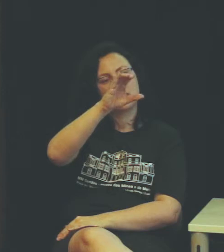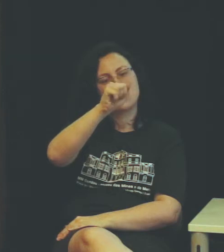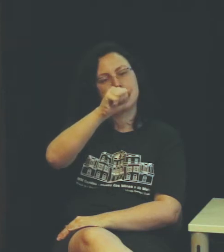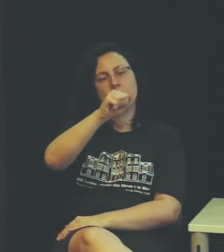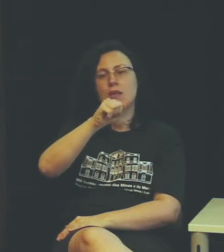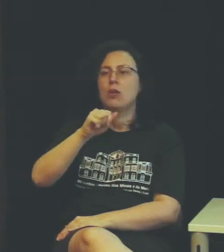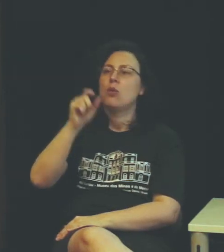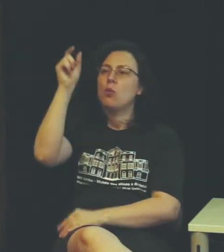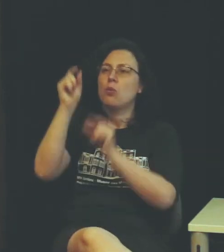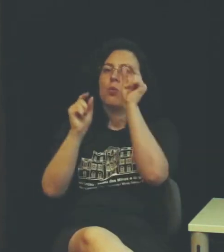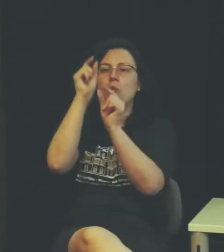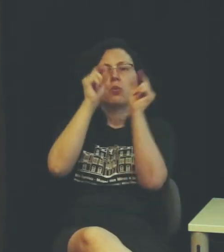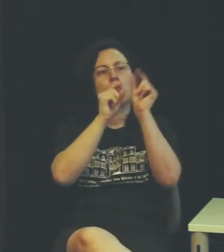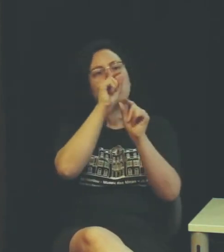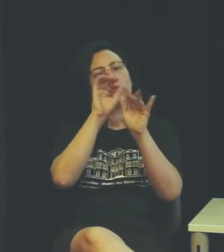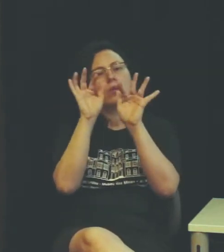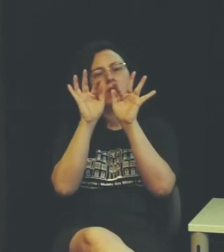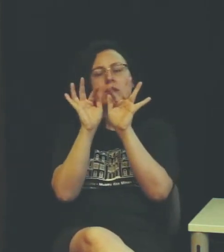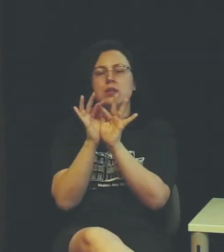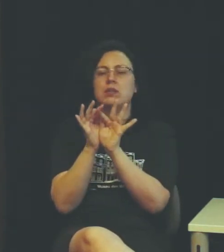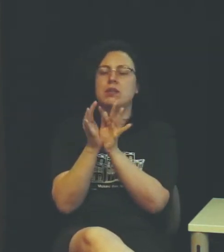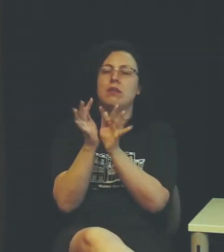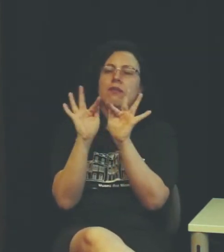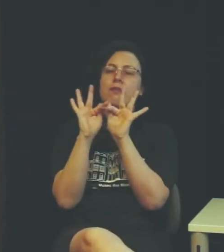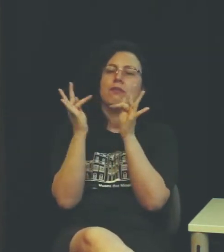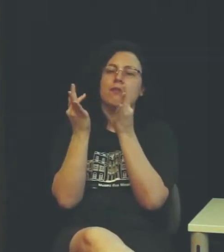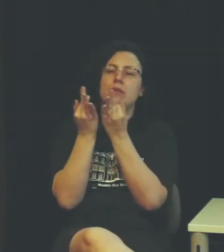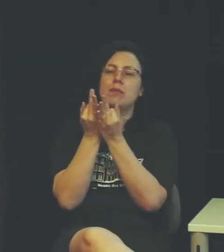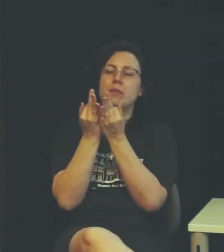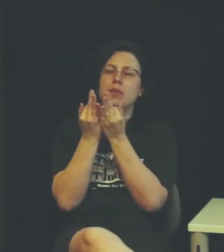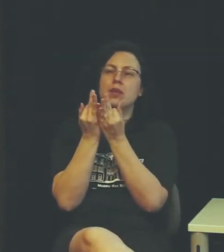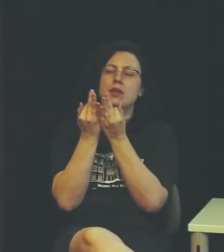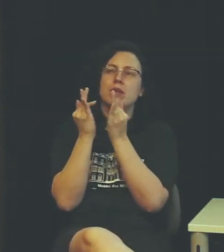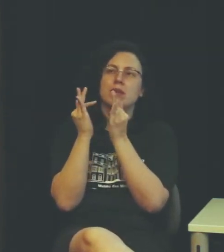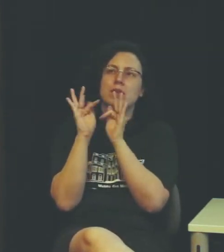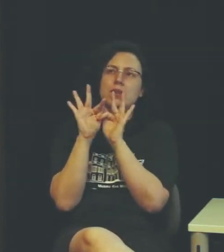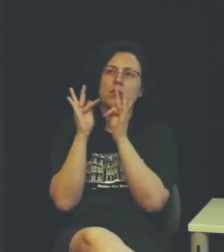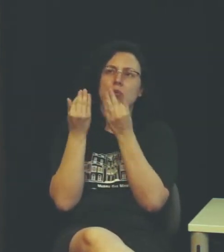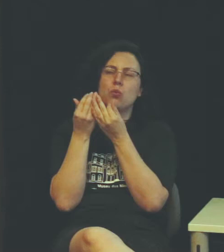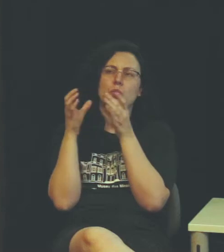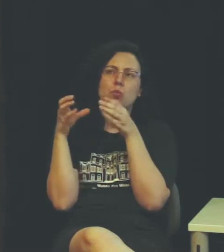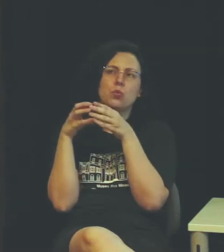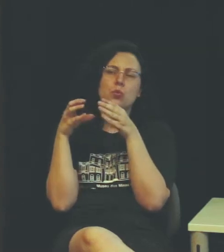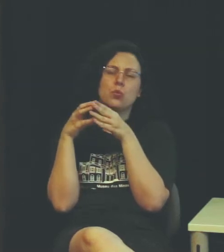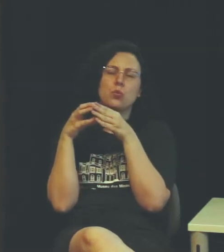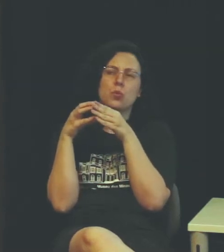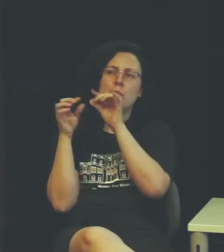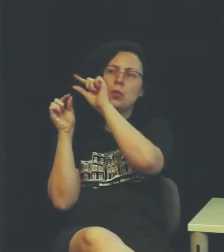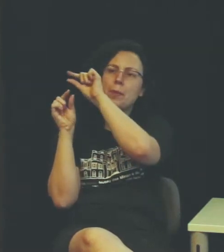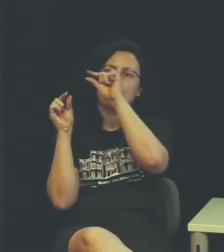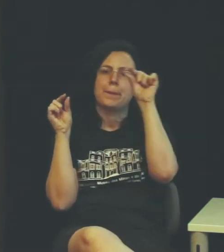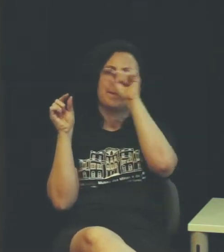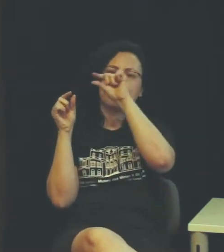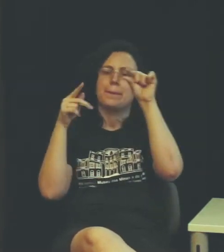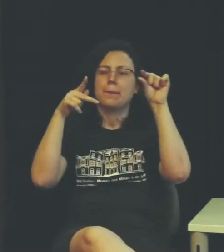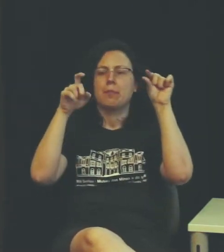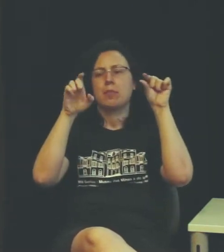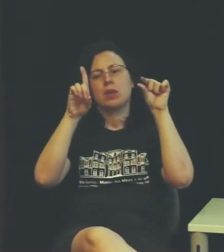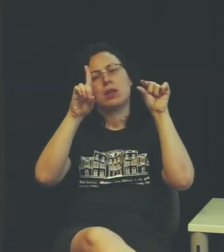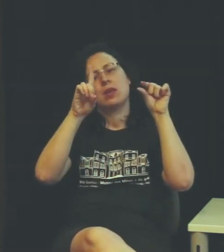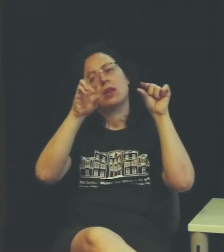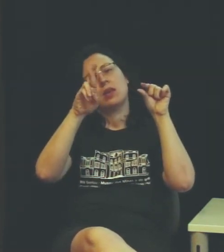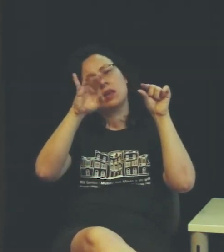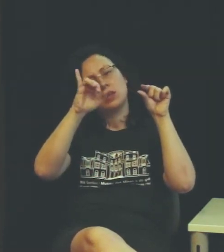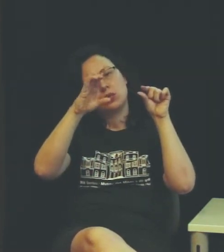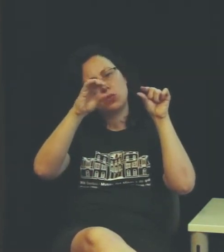ou grupos, que aqui na horizontal a gente está vendo em termos de períodos, né? Então todos os elementos químicos e